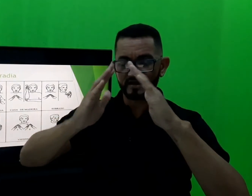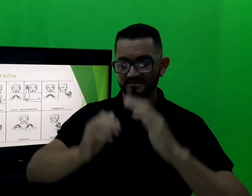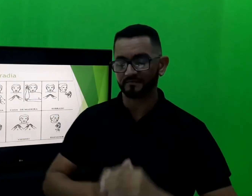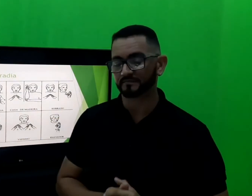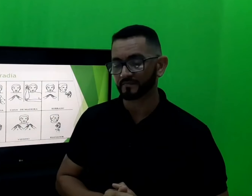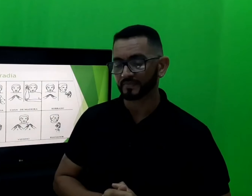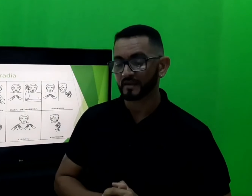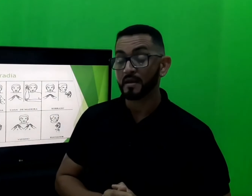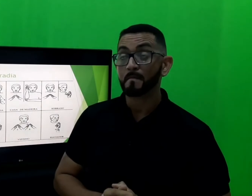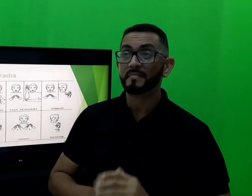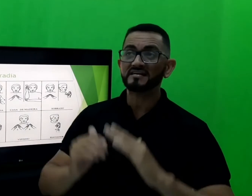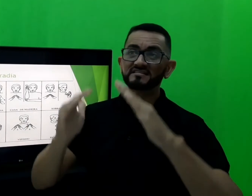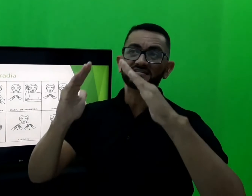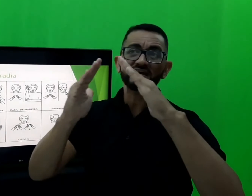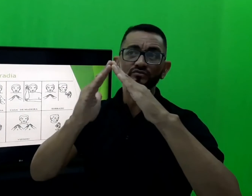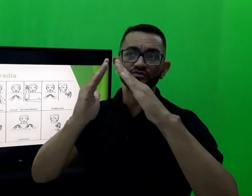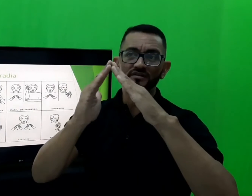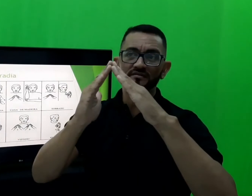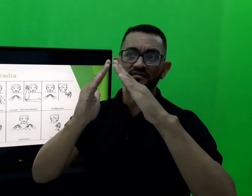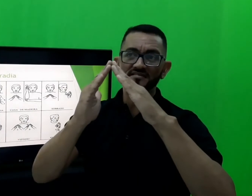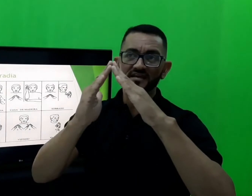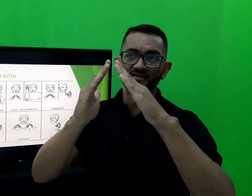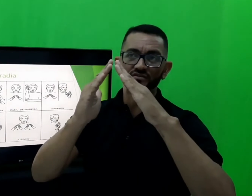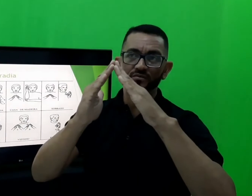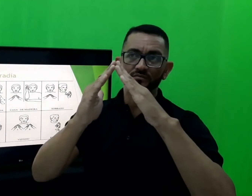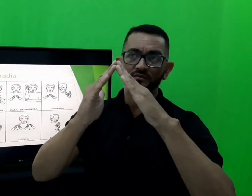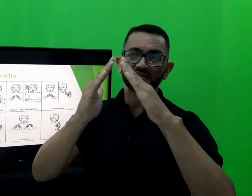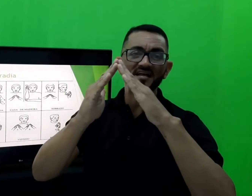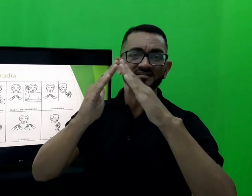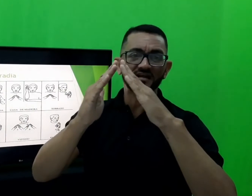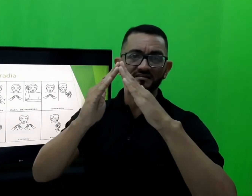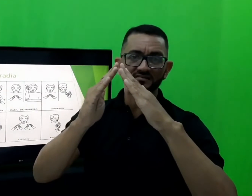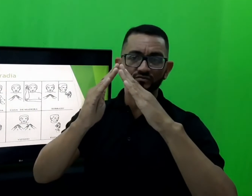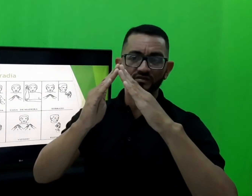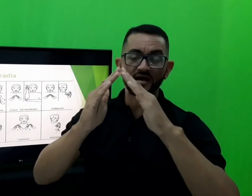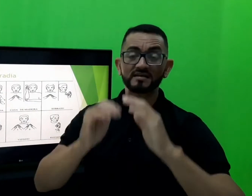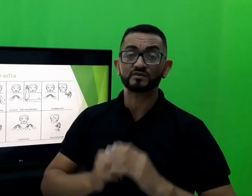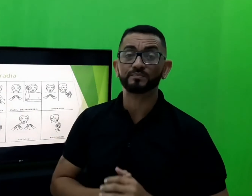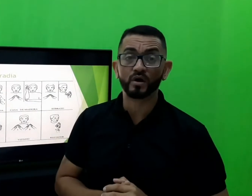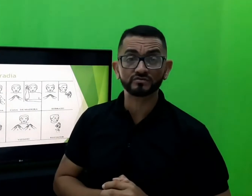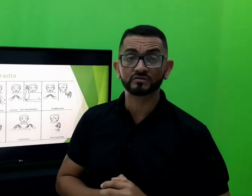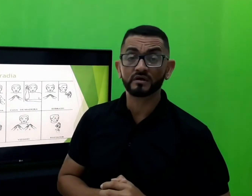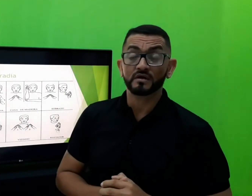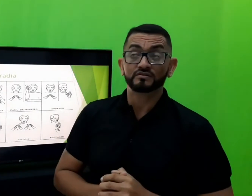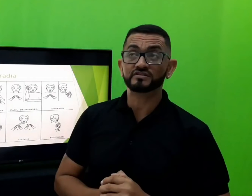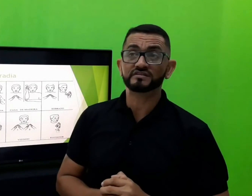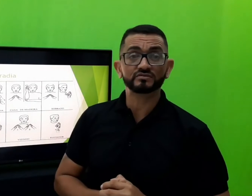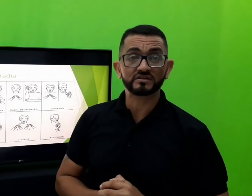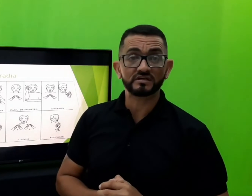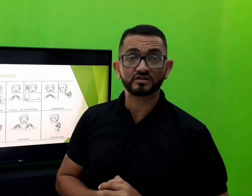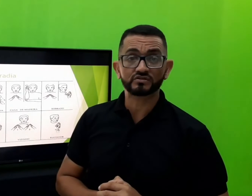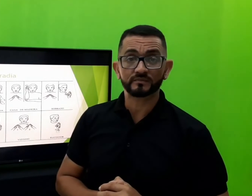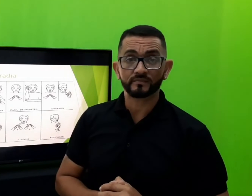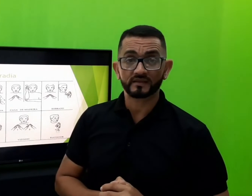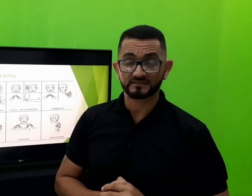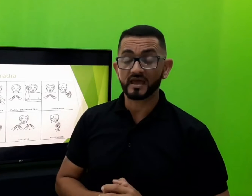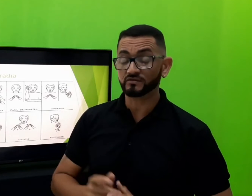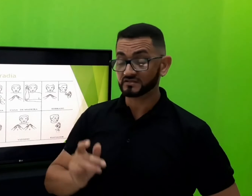Casa. Mas dentro dessa questão da sinalização de casa, eu posso dizer o seguinte. certo? Esse